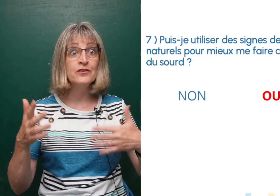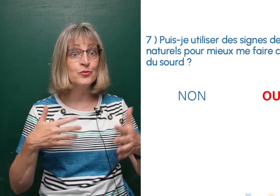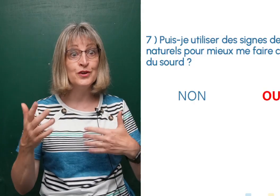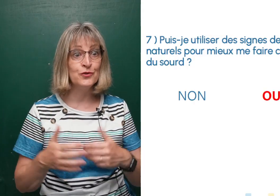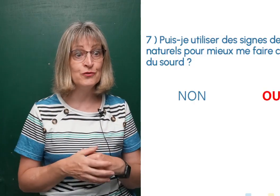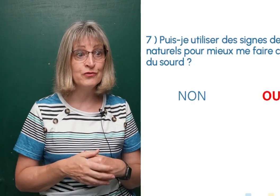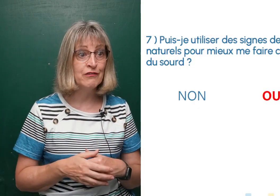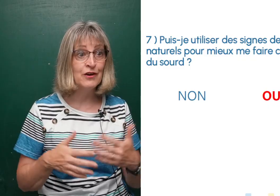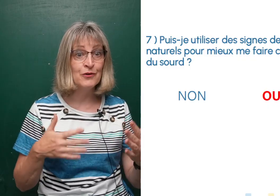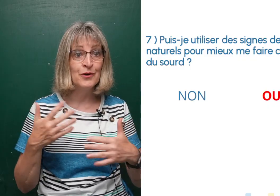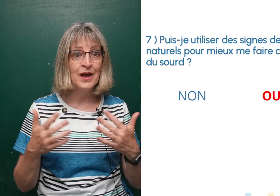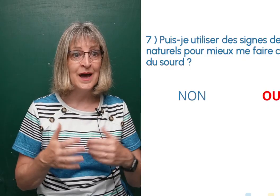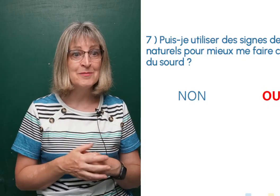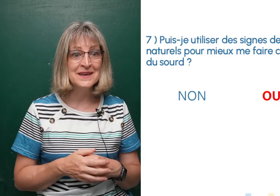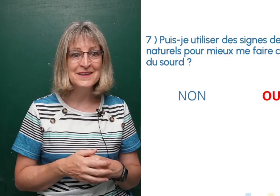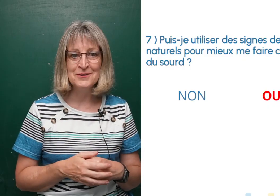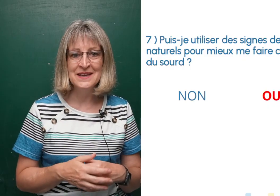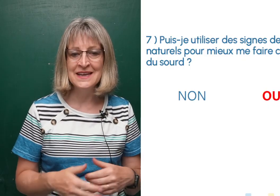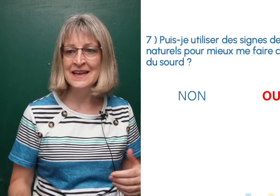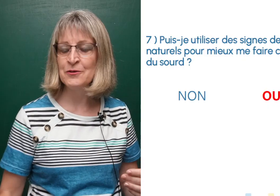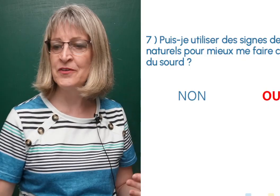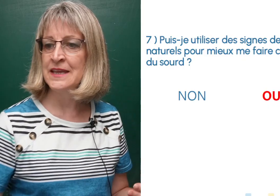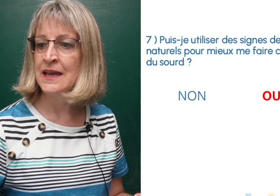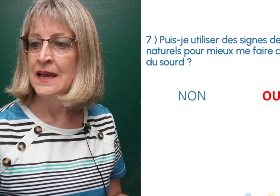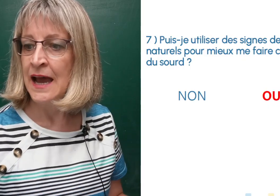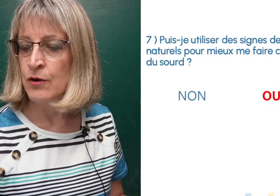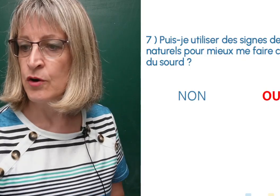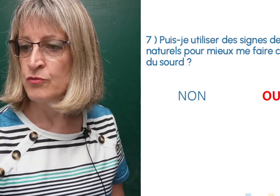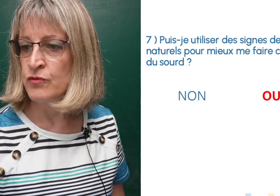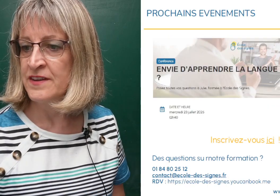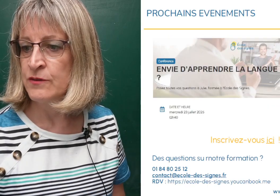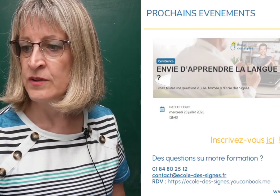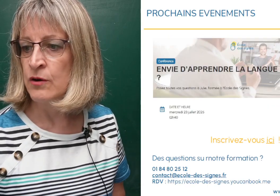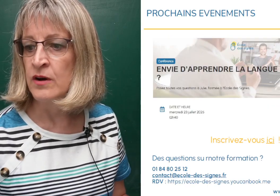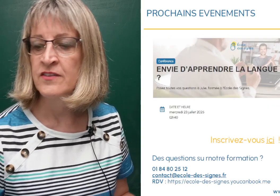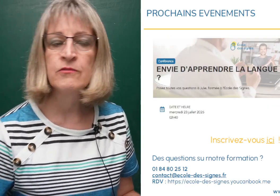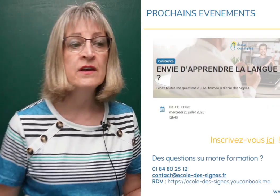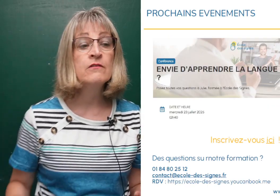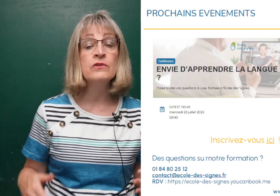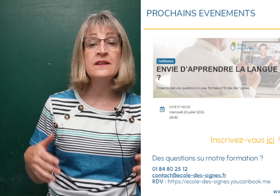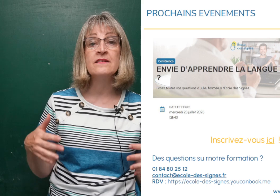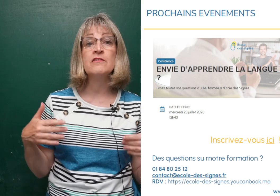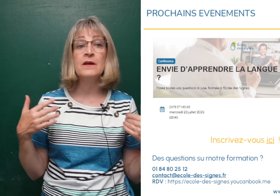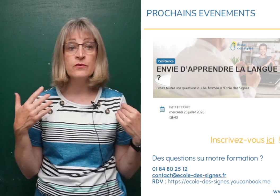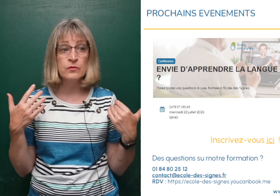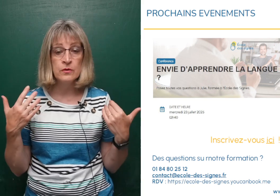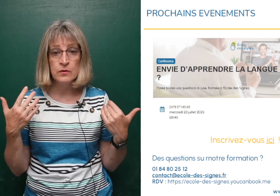puis de vous avoir appris les quelques signes. Alors, comme je vous le disais tout à l'heure, si vous voulez des informations